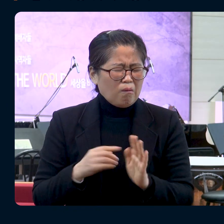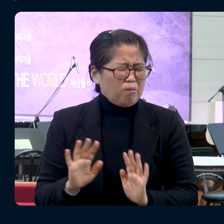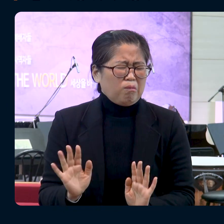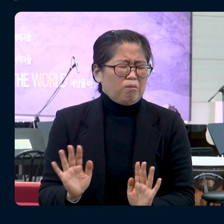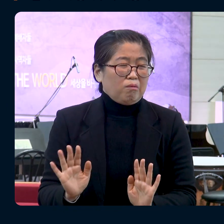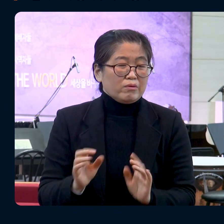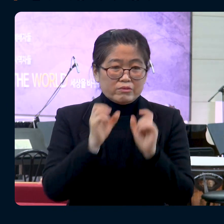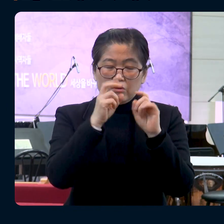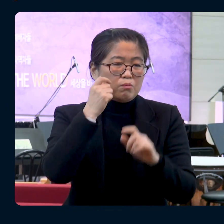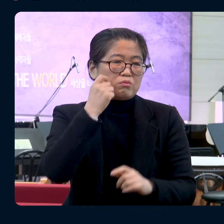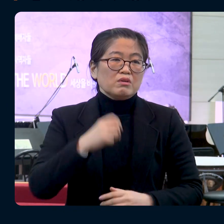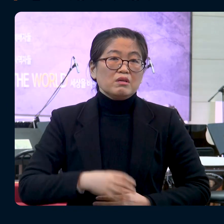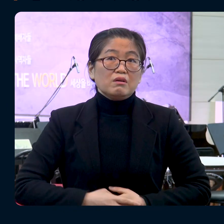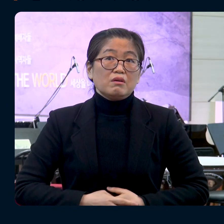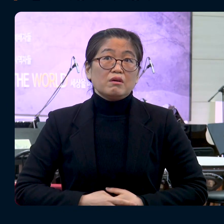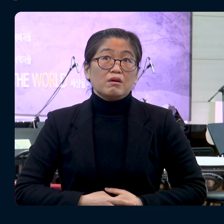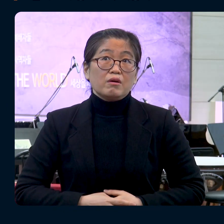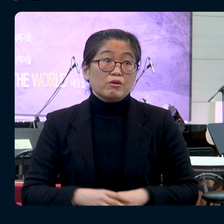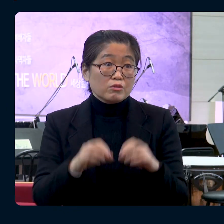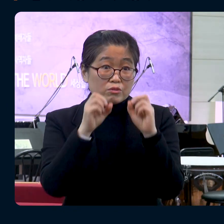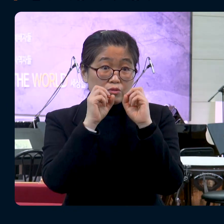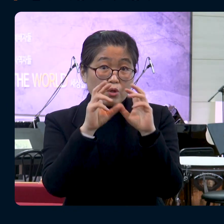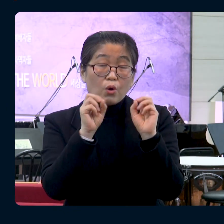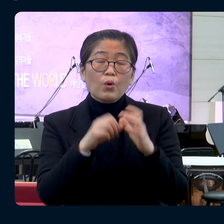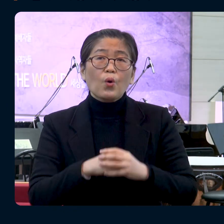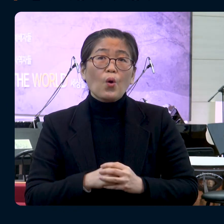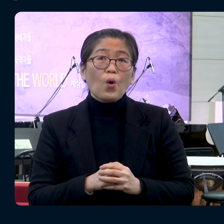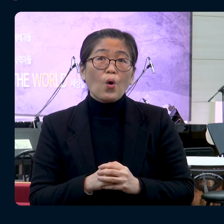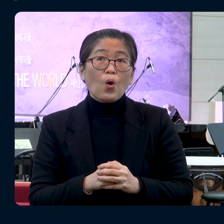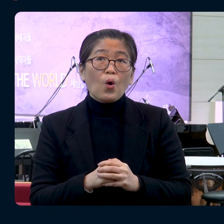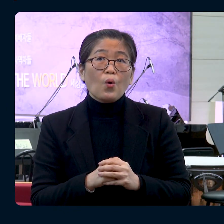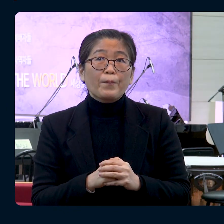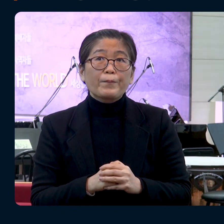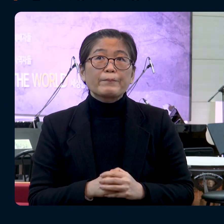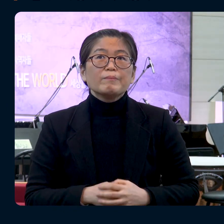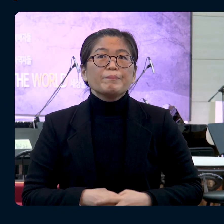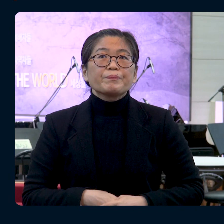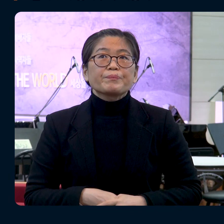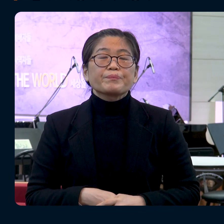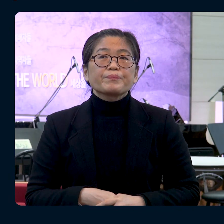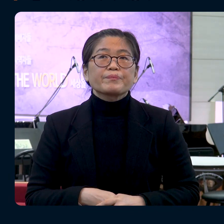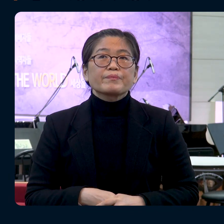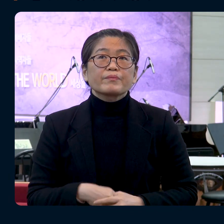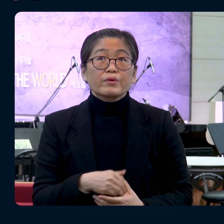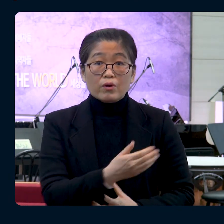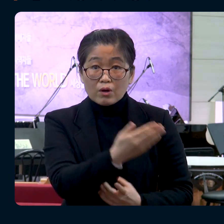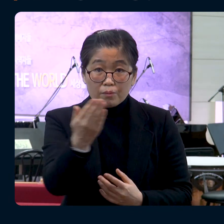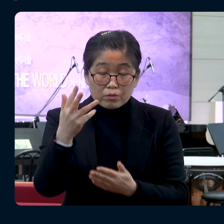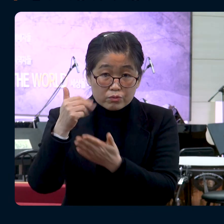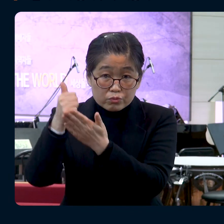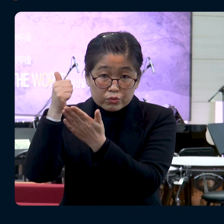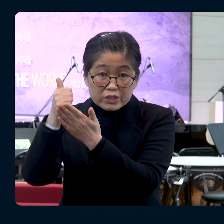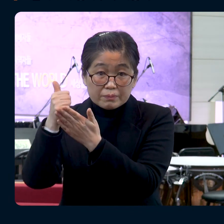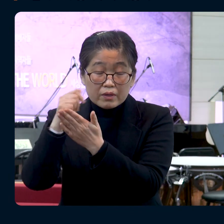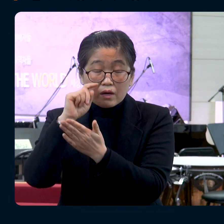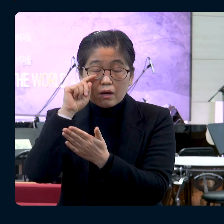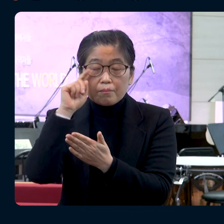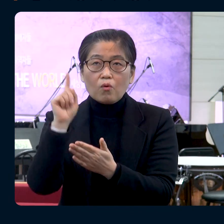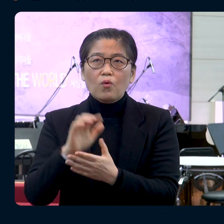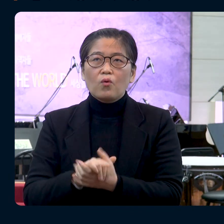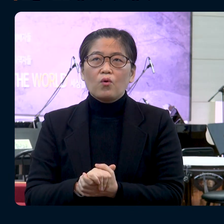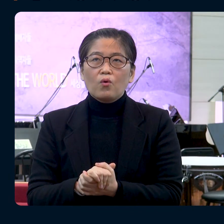거예요. 선교를 한다고 하면서 그 선교를 망가뜨리는 이유가 바로 거기에 있는 거예요. 여러분, 우리 주님이 그러셨던